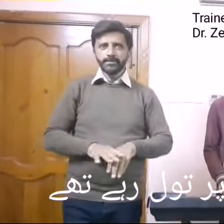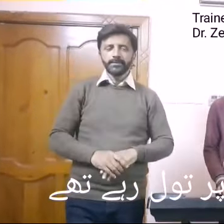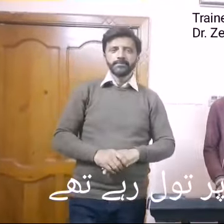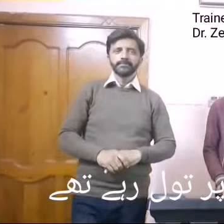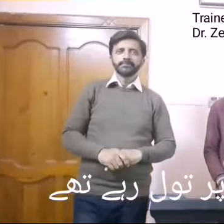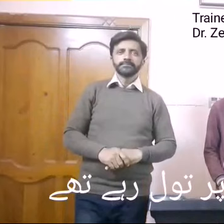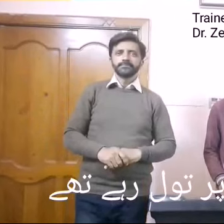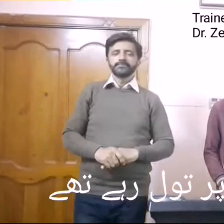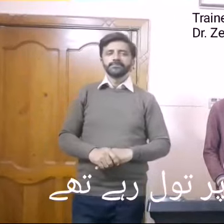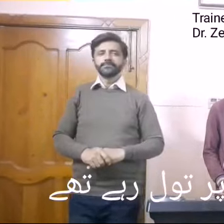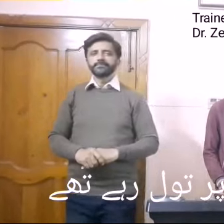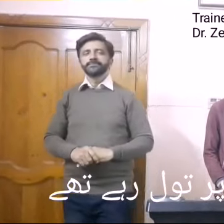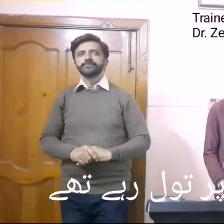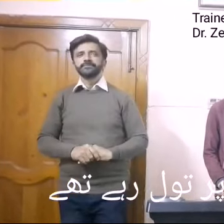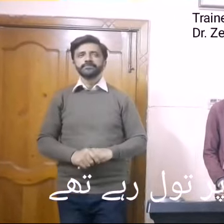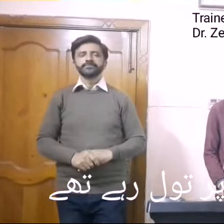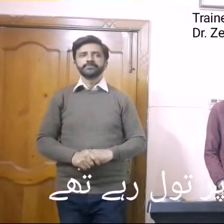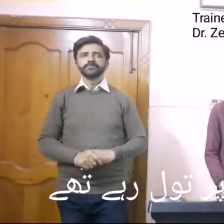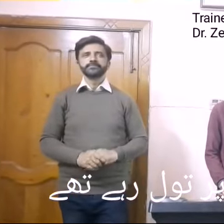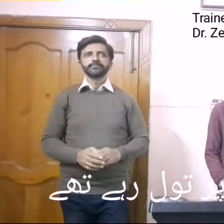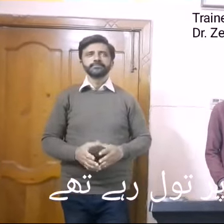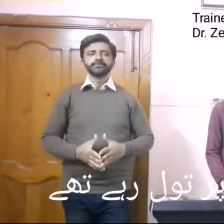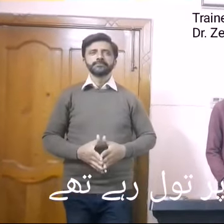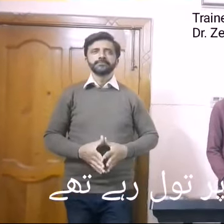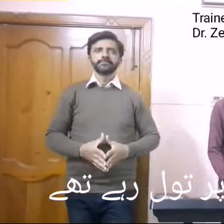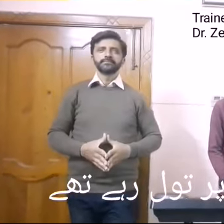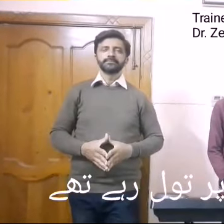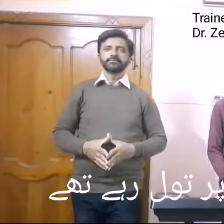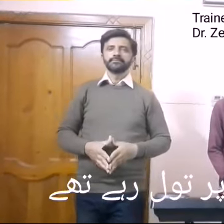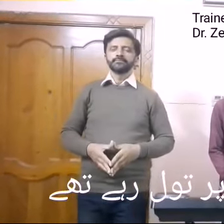मौर अपने पर कोड रहे थे